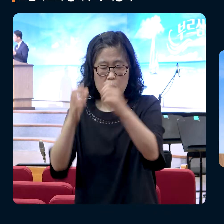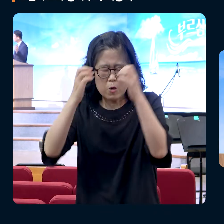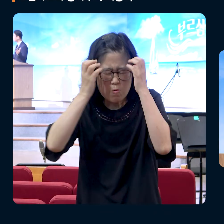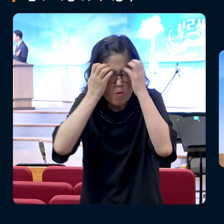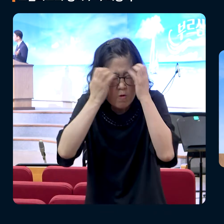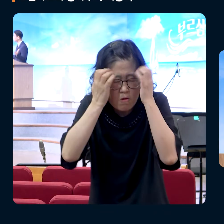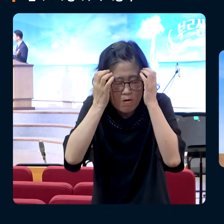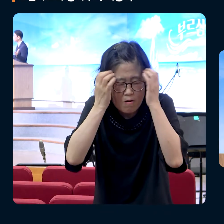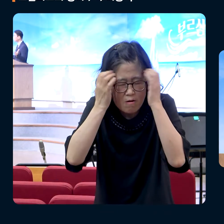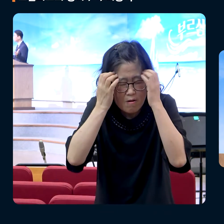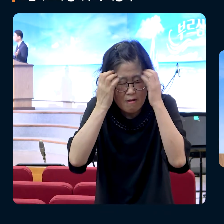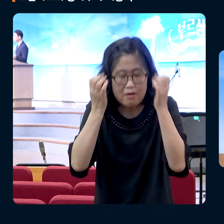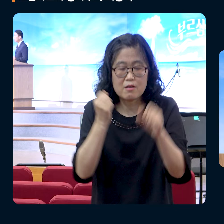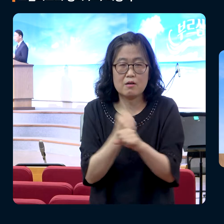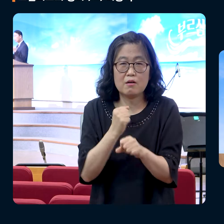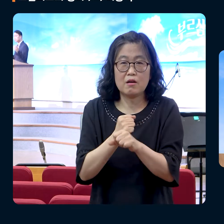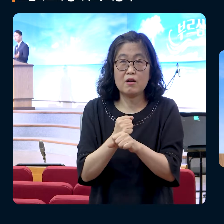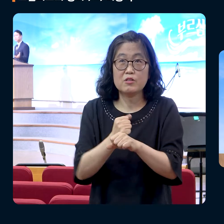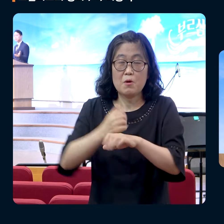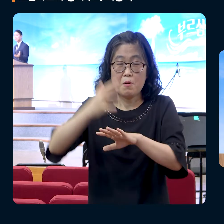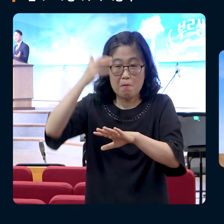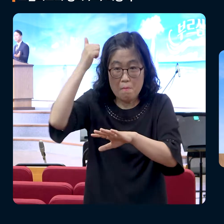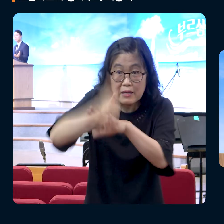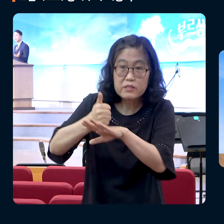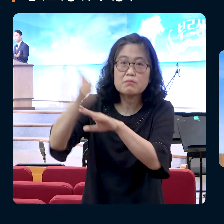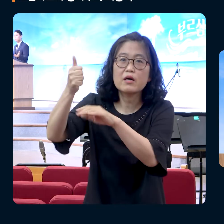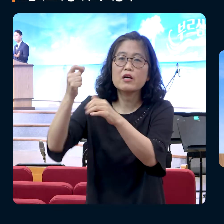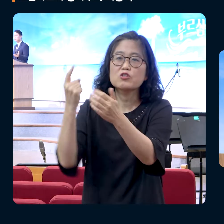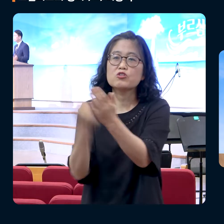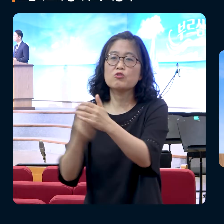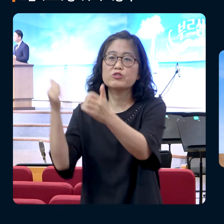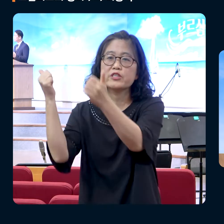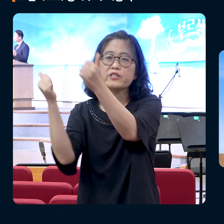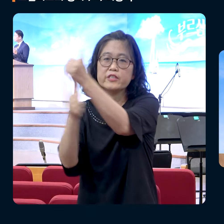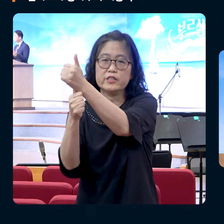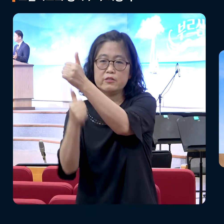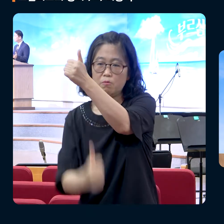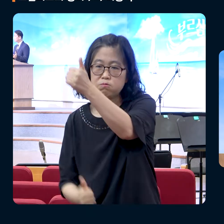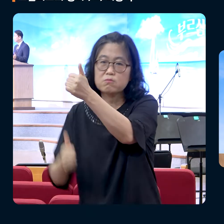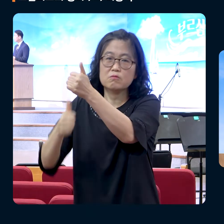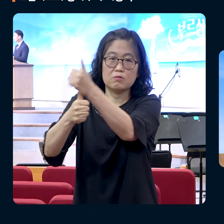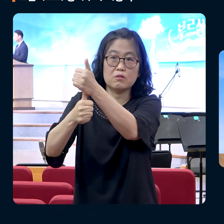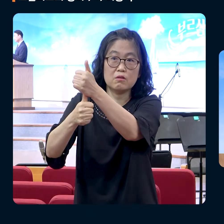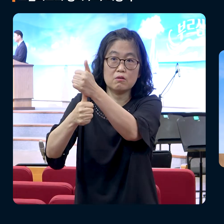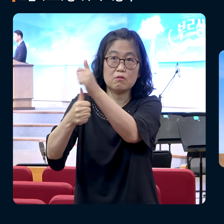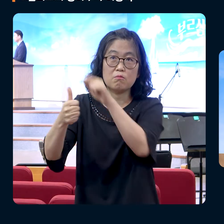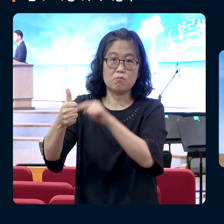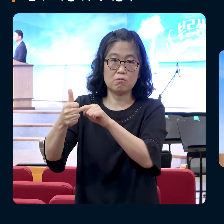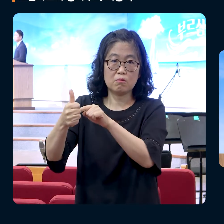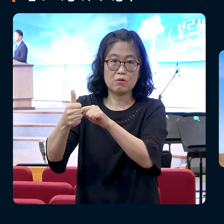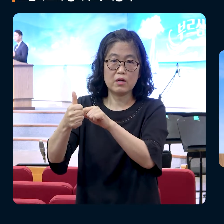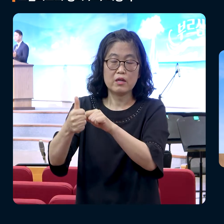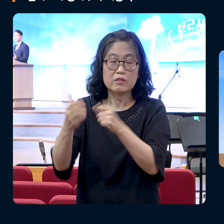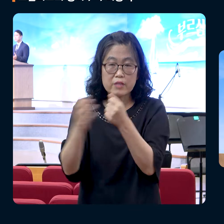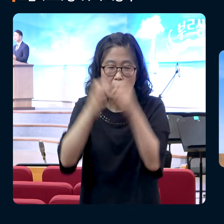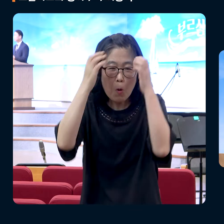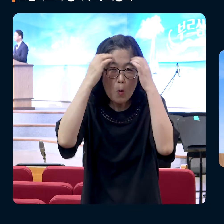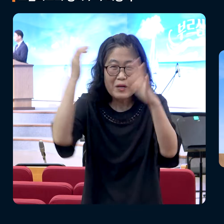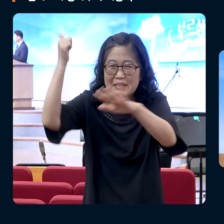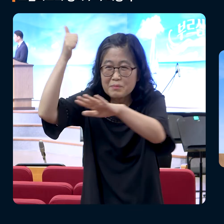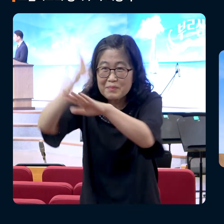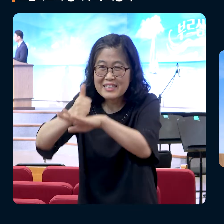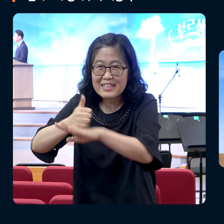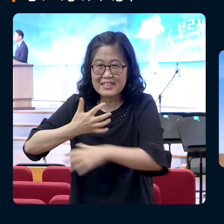고생하고 평생 그렇게 총리로 살고 복을 받은 거 아닌가? 그러니까 고생 끝에 낙이 온다,